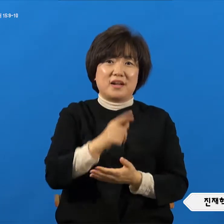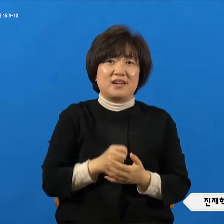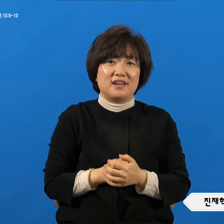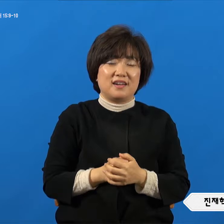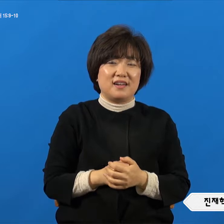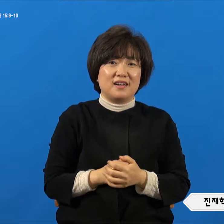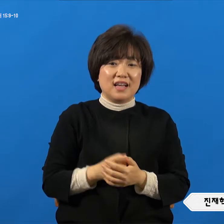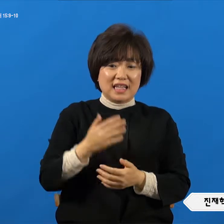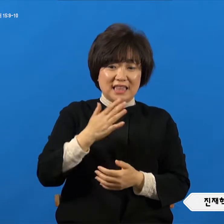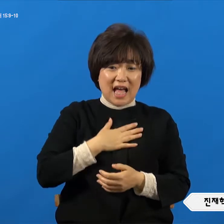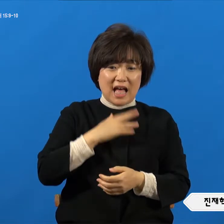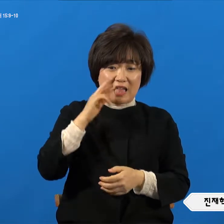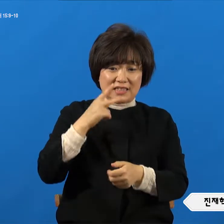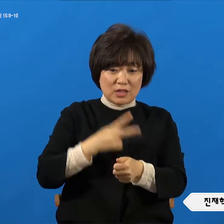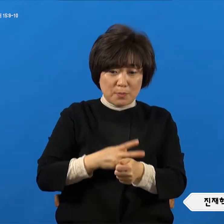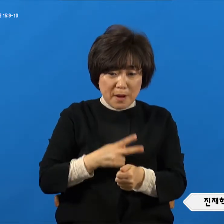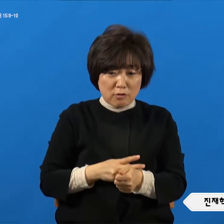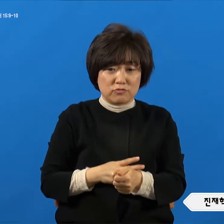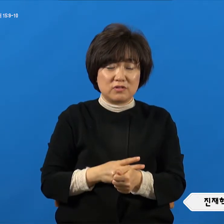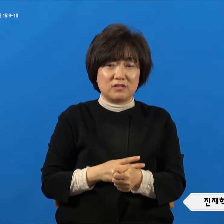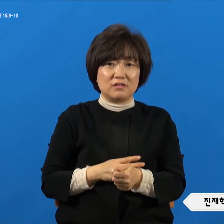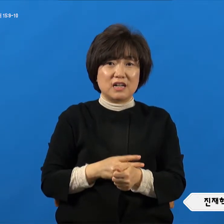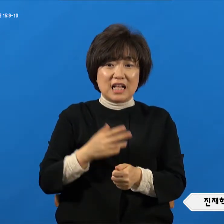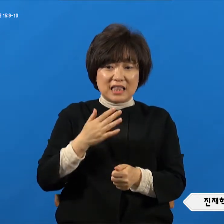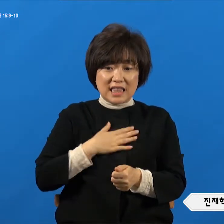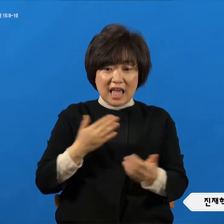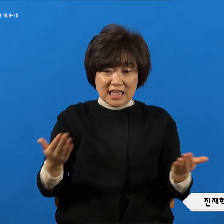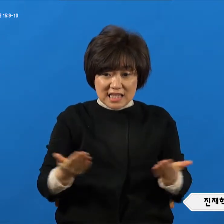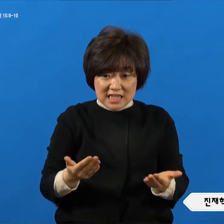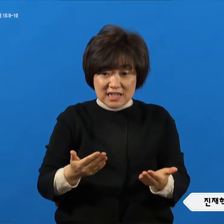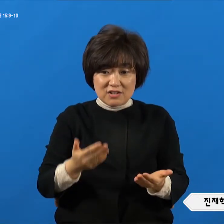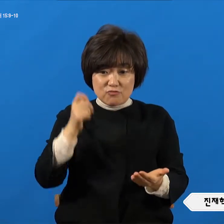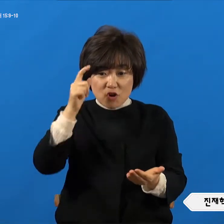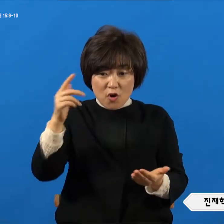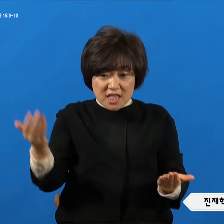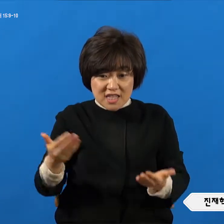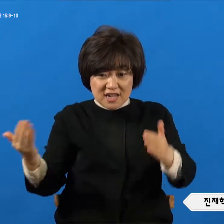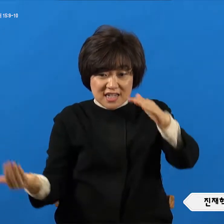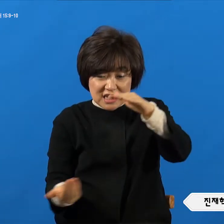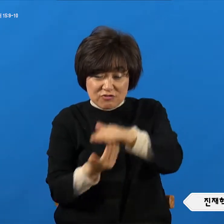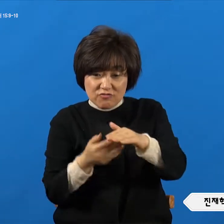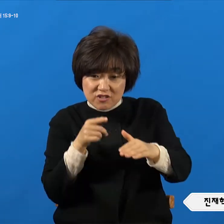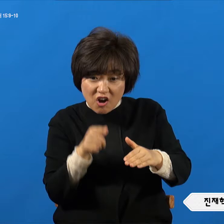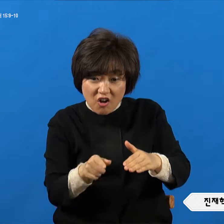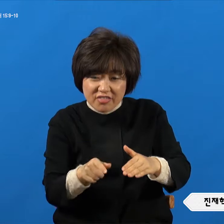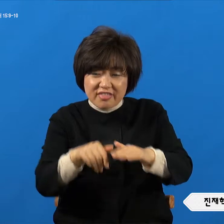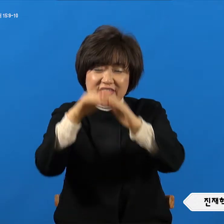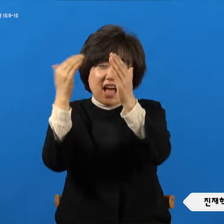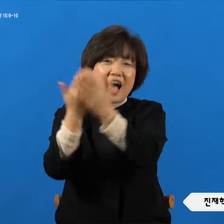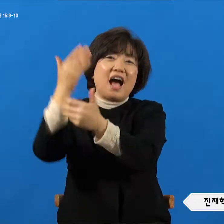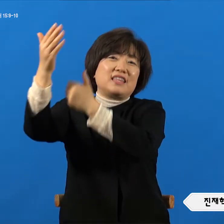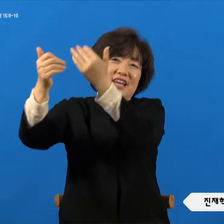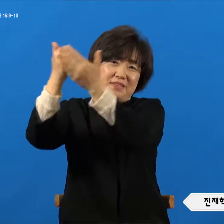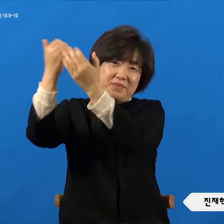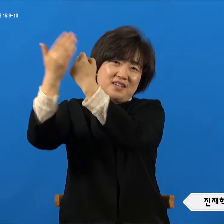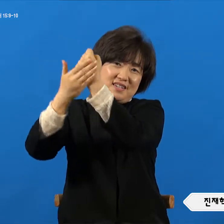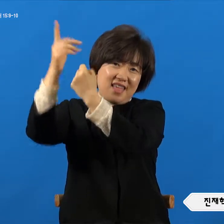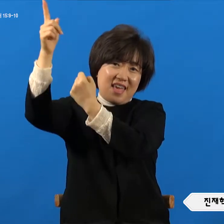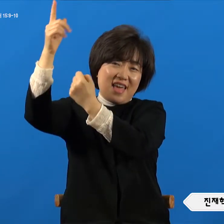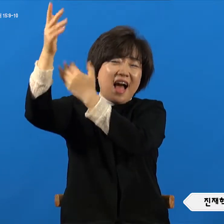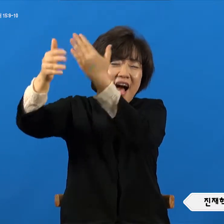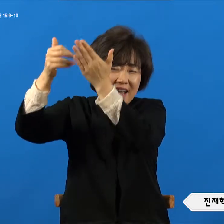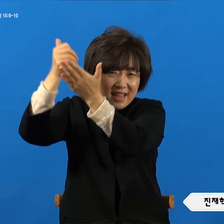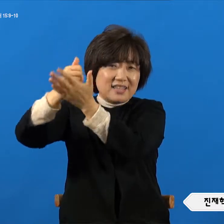자기가 바울이 된 것, 또 그런 일들을 감당한 것 하나님의 은혜라고 이야기합니다. 하나님이